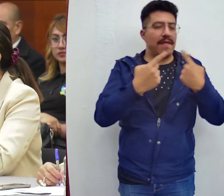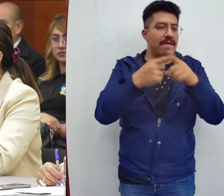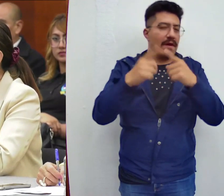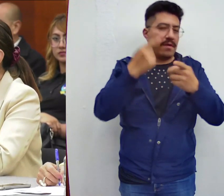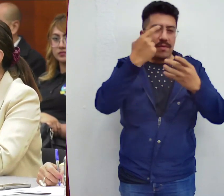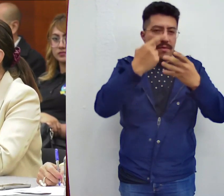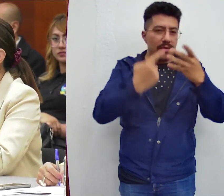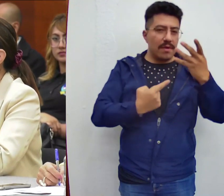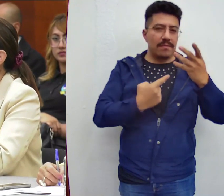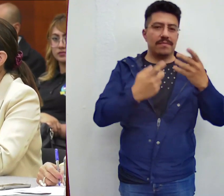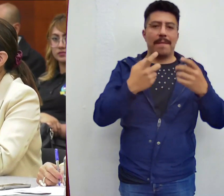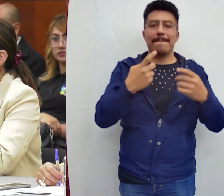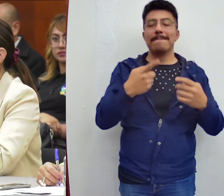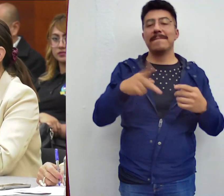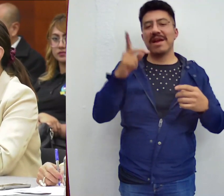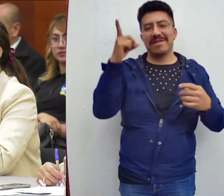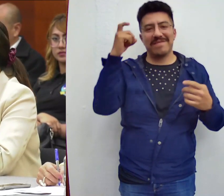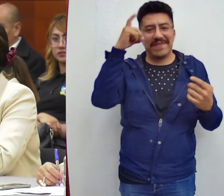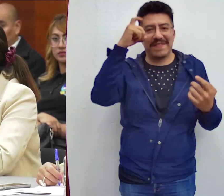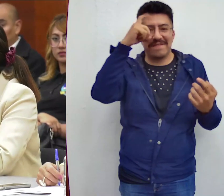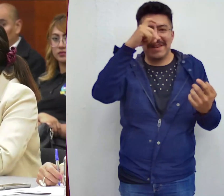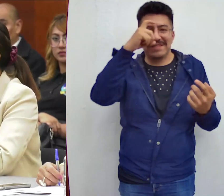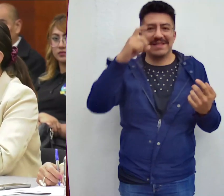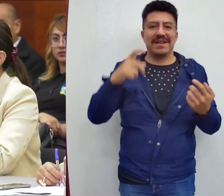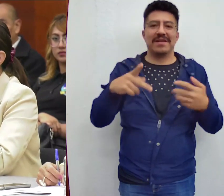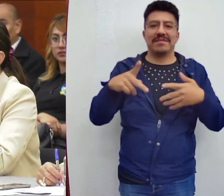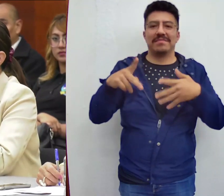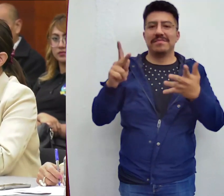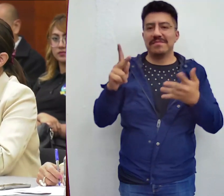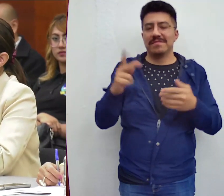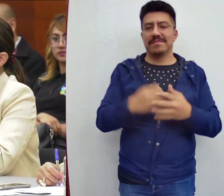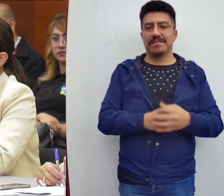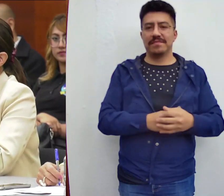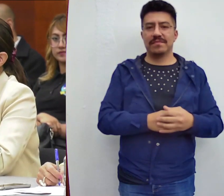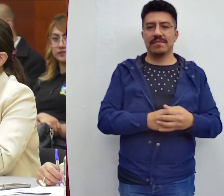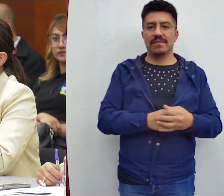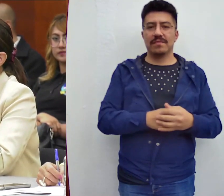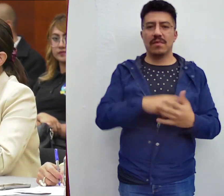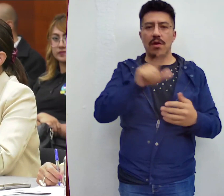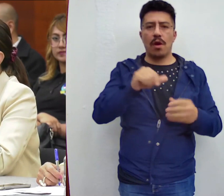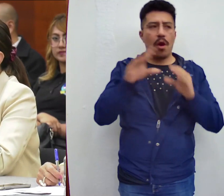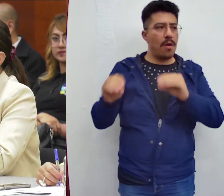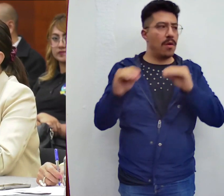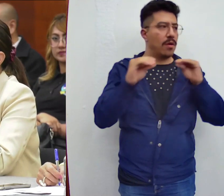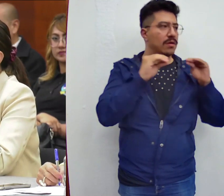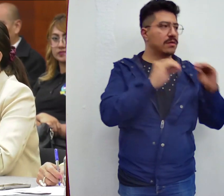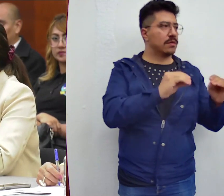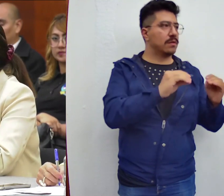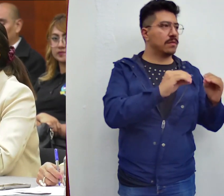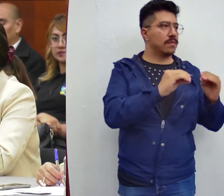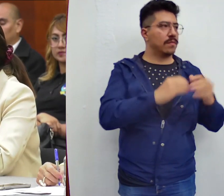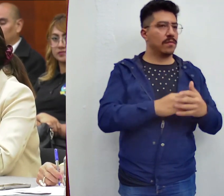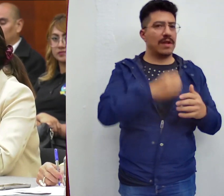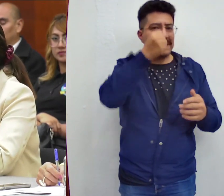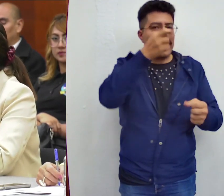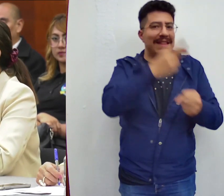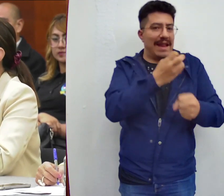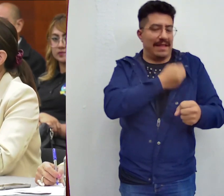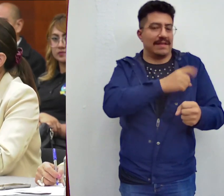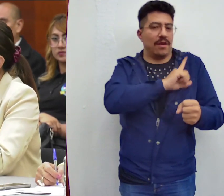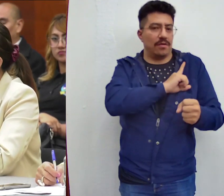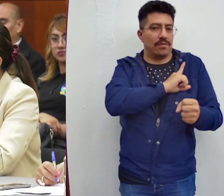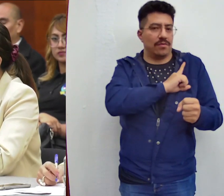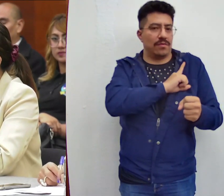realmente complejo, pero me canalizó a DEGIS, que es el centro que es Secretaría de Salud